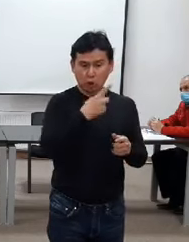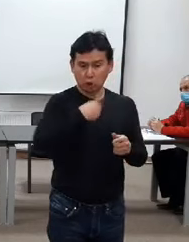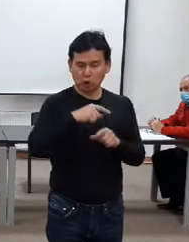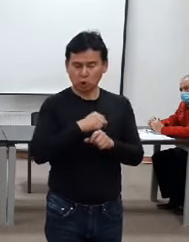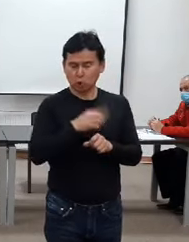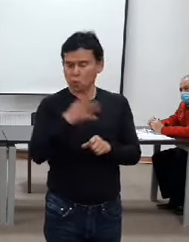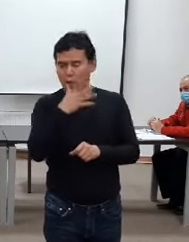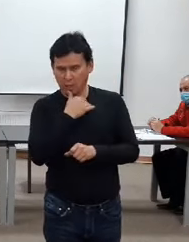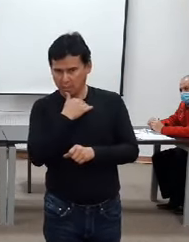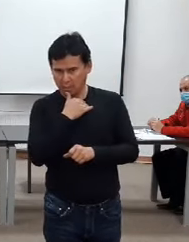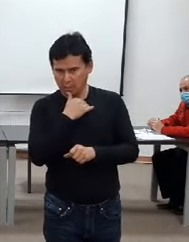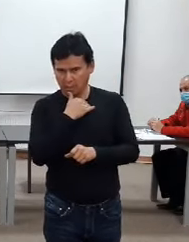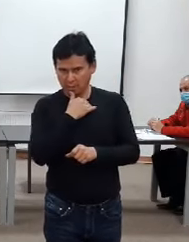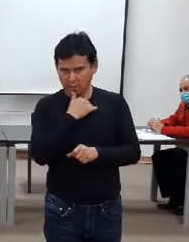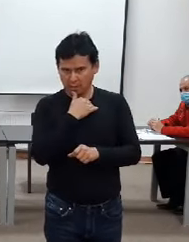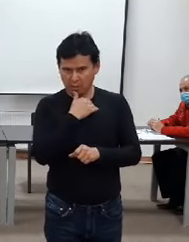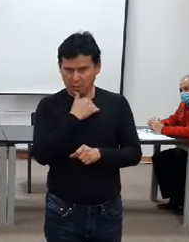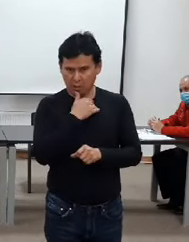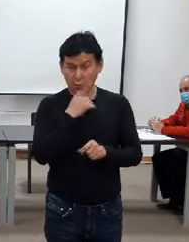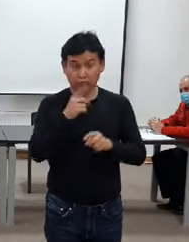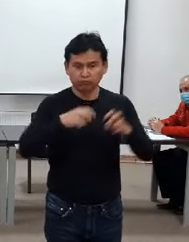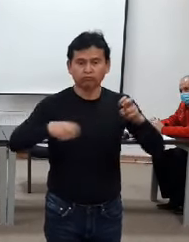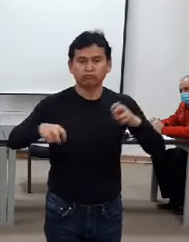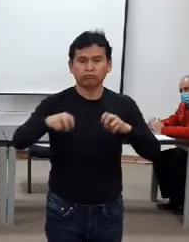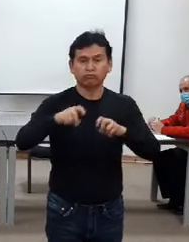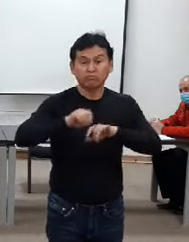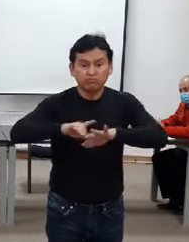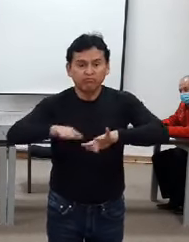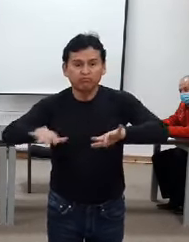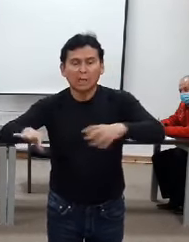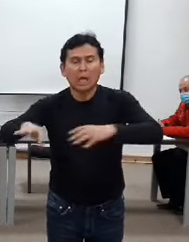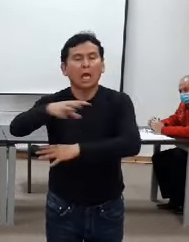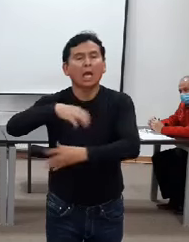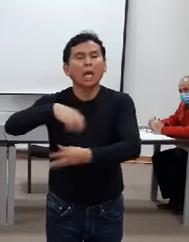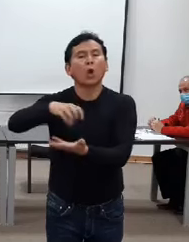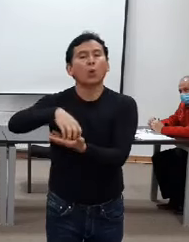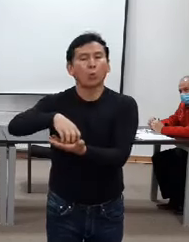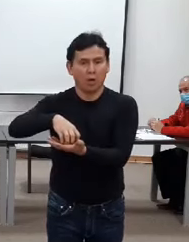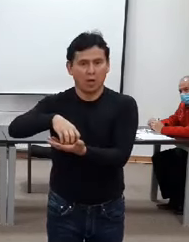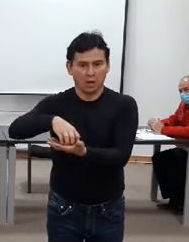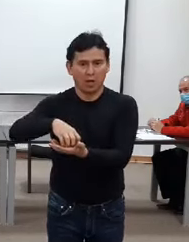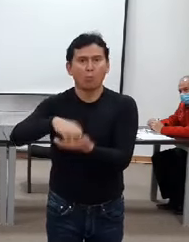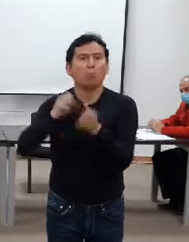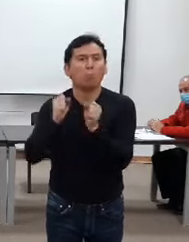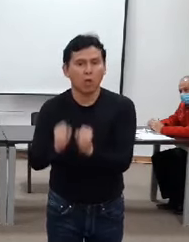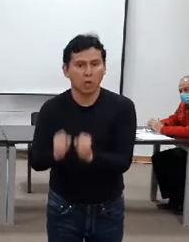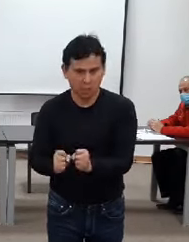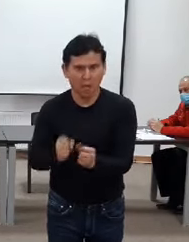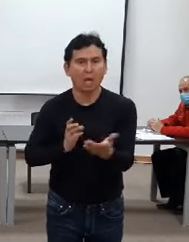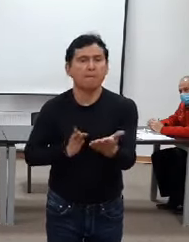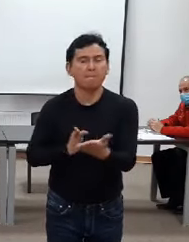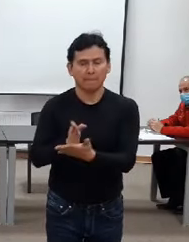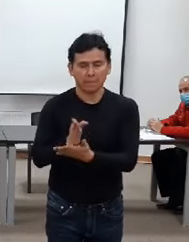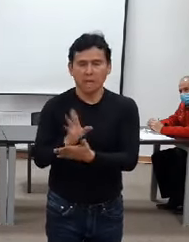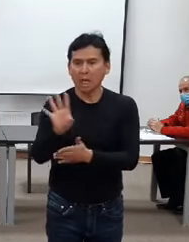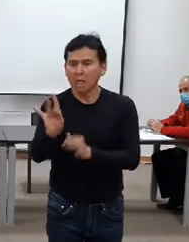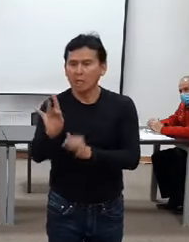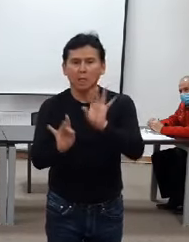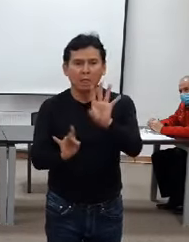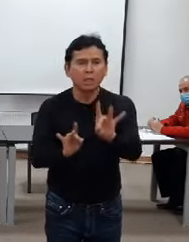aún una circulación viral en la comunidad como para poder comenzar a